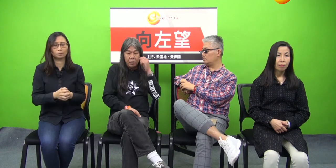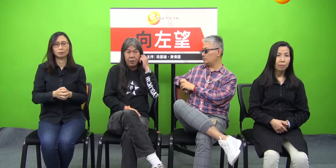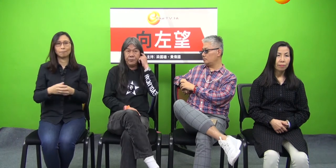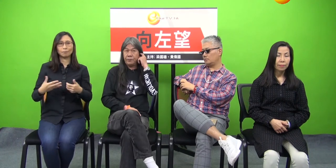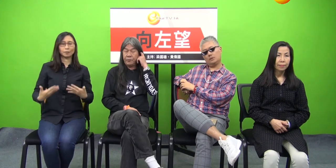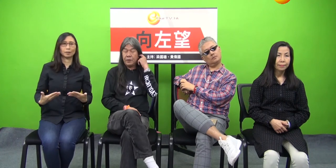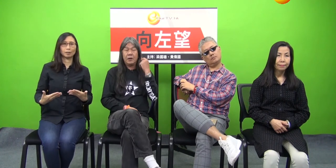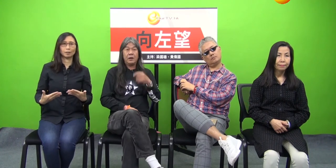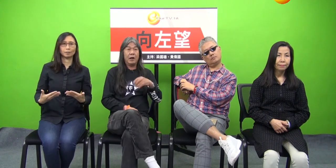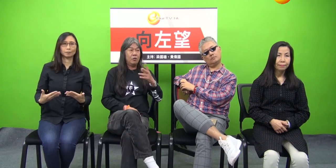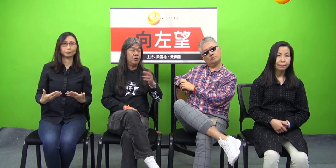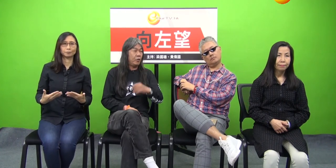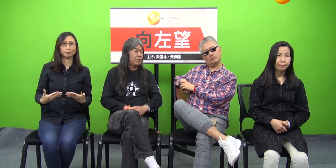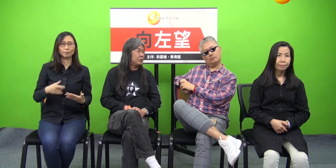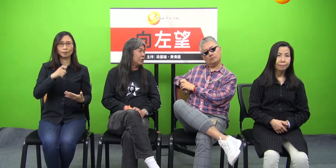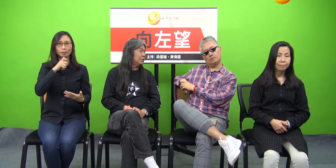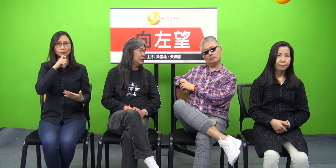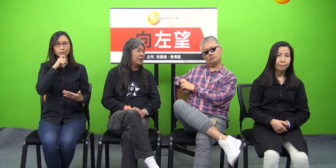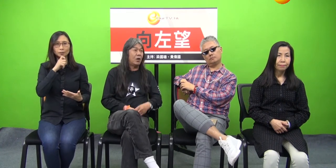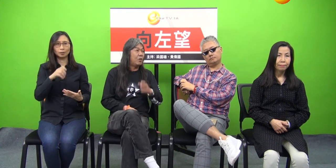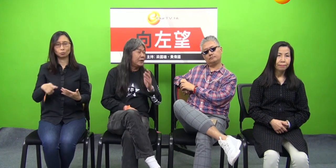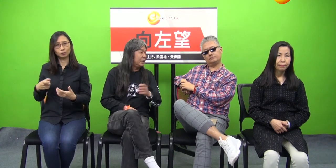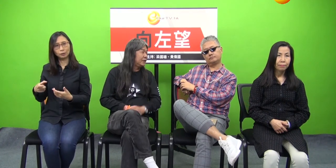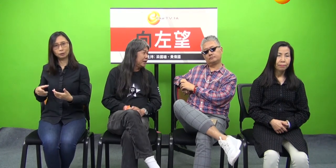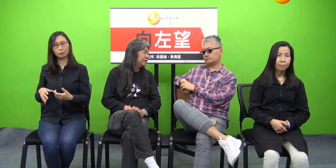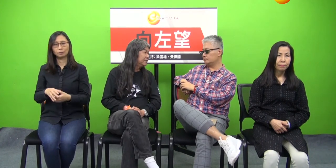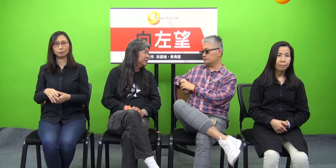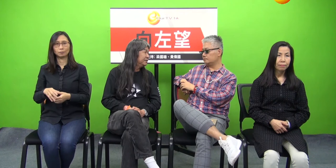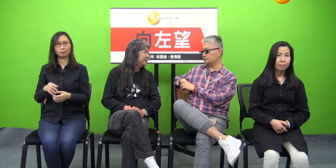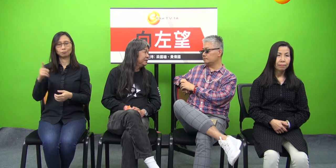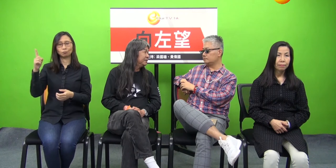個有餘奉不足，係有歪天理。